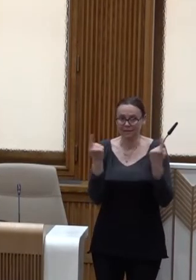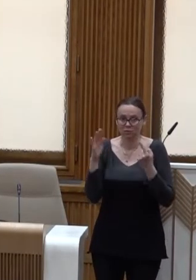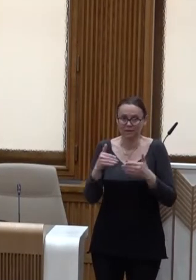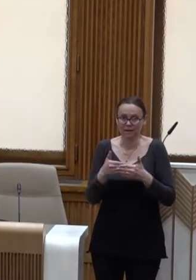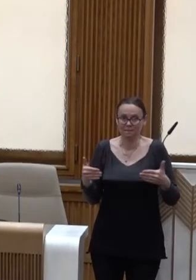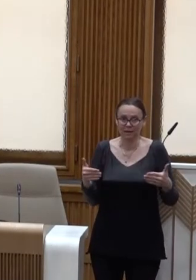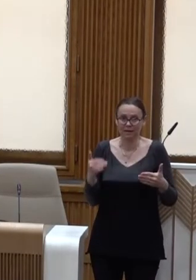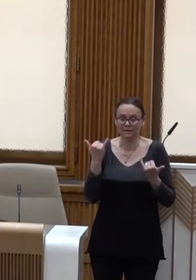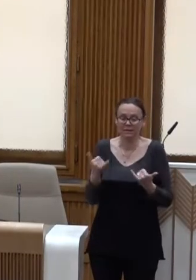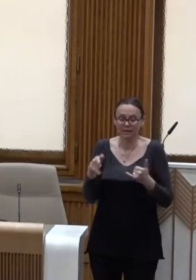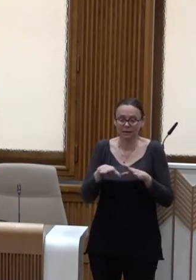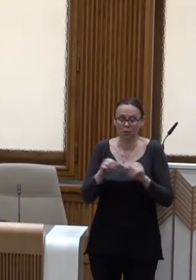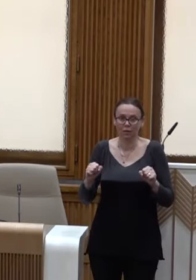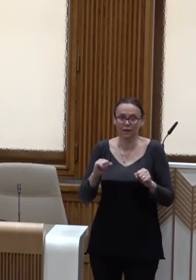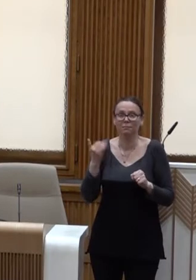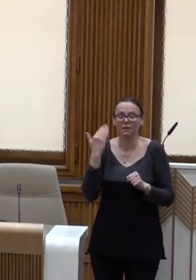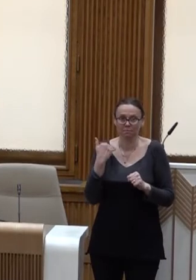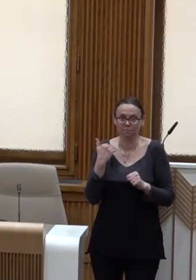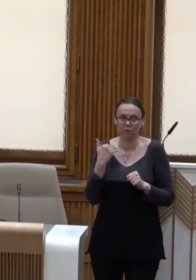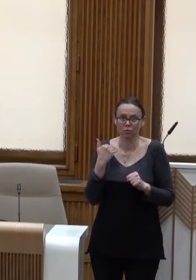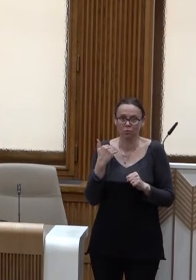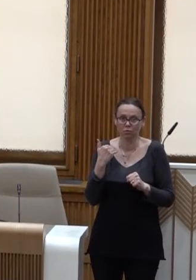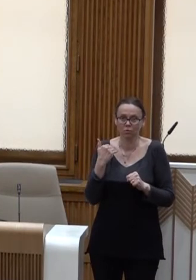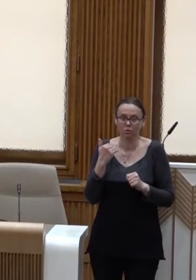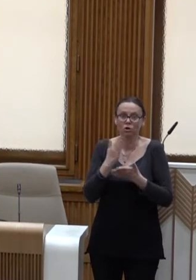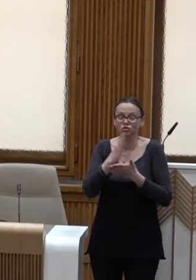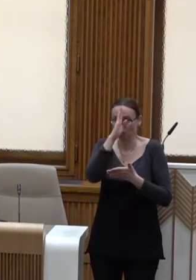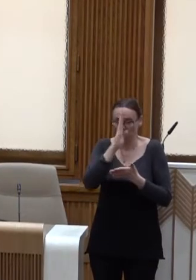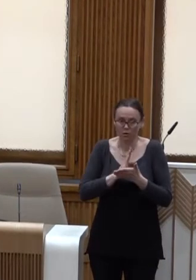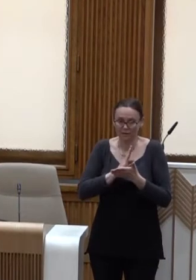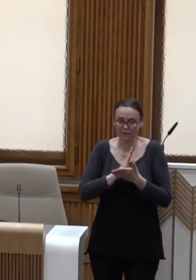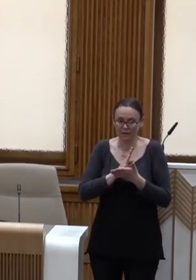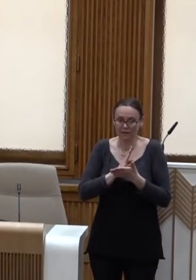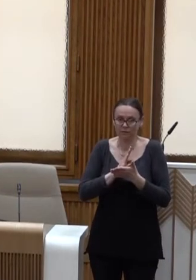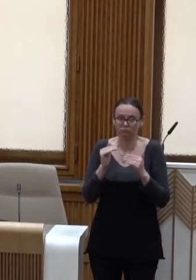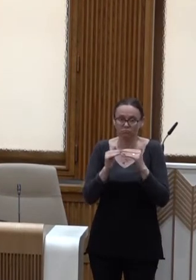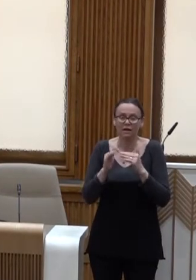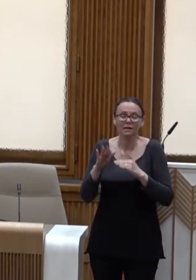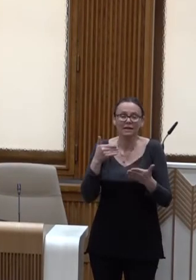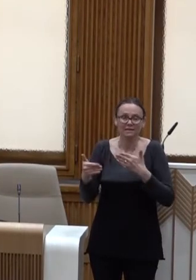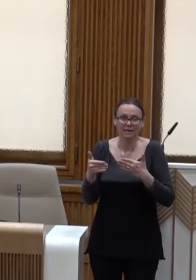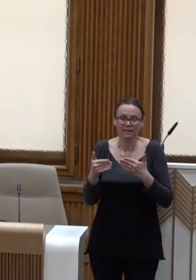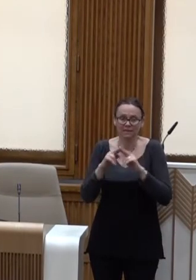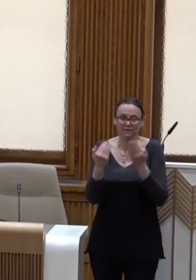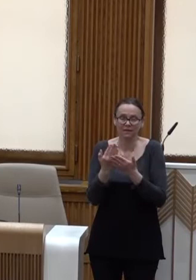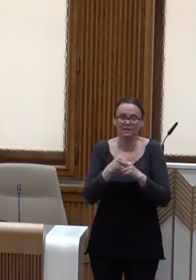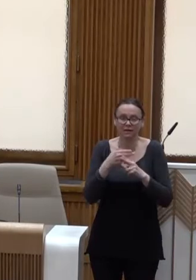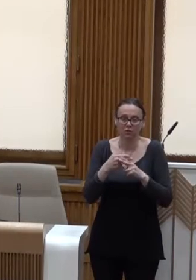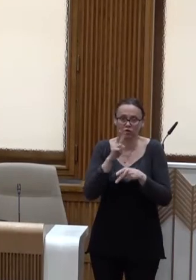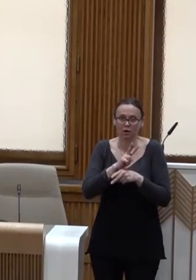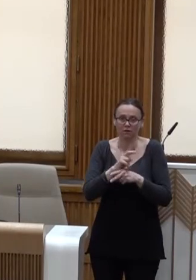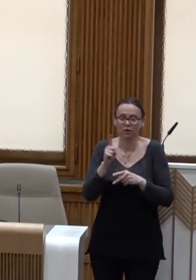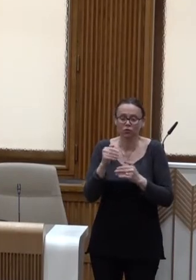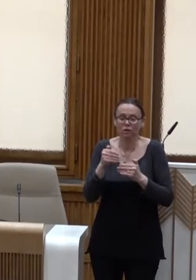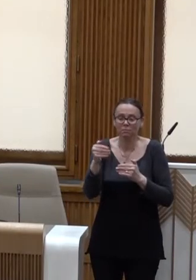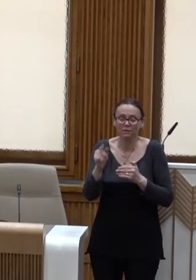meji, zdaj ta ukrep je bil diskutiran že v ponedeljek na seji Sveta za nacionalno varnost in tudi kasneje